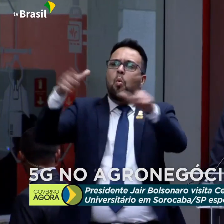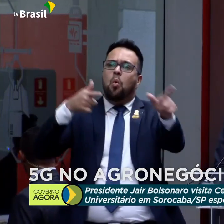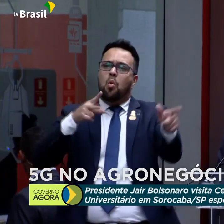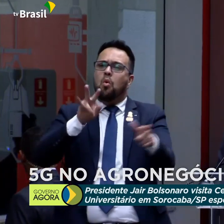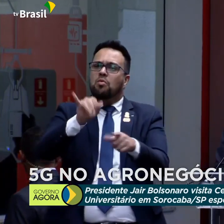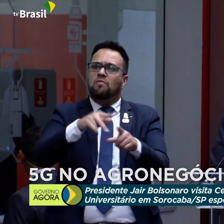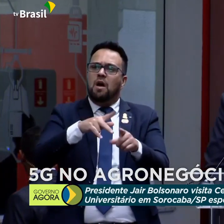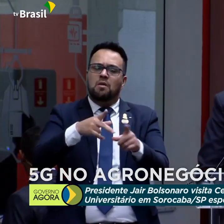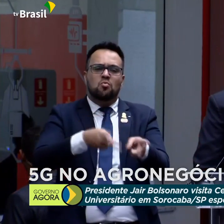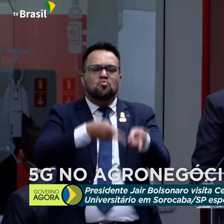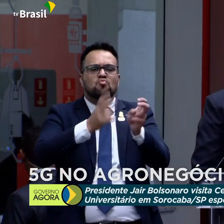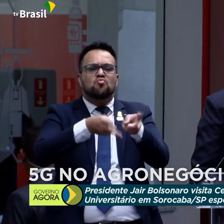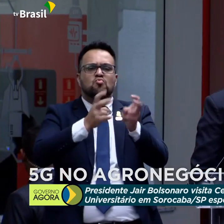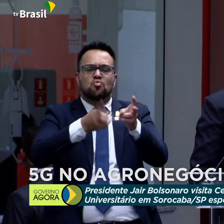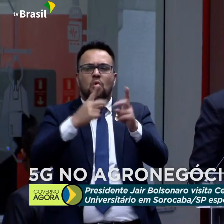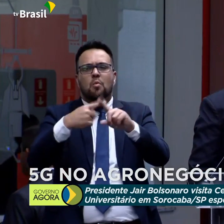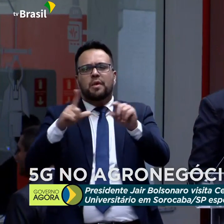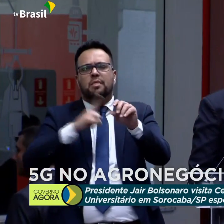tecnologias.